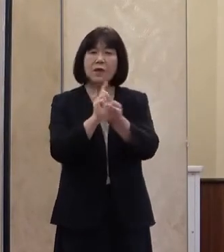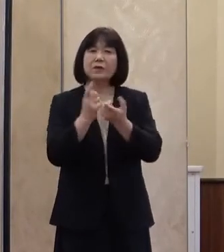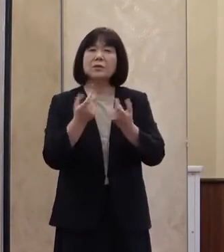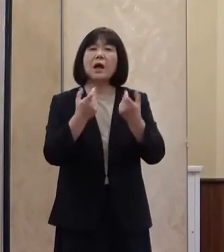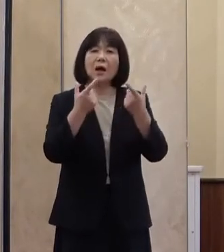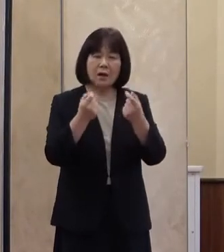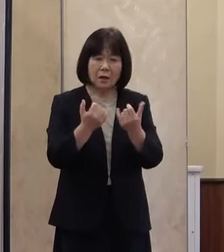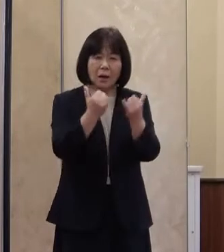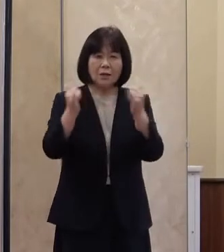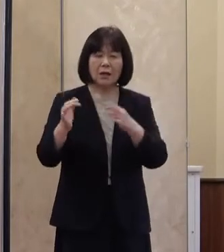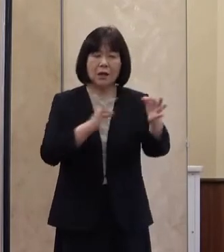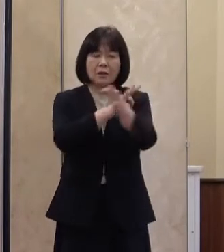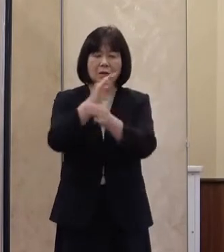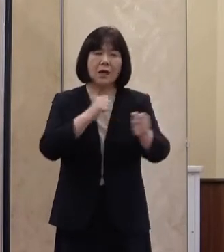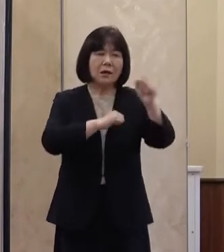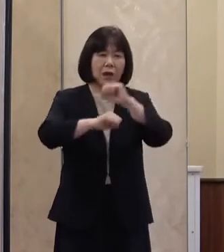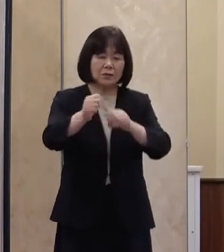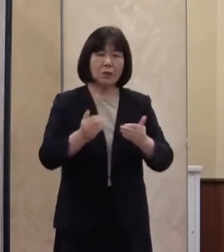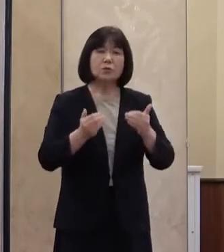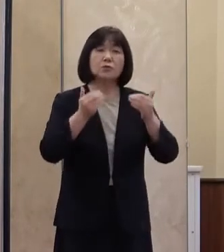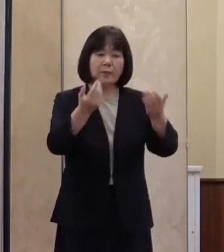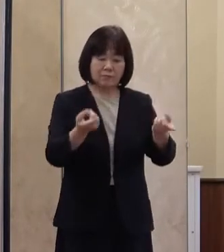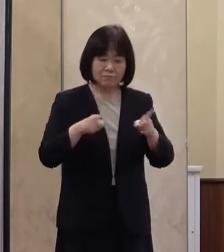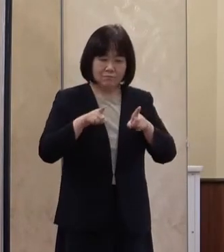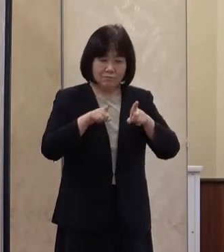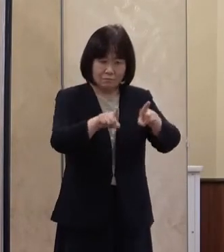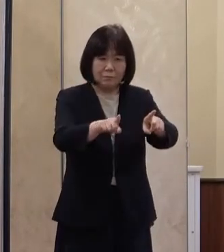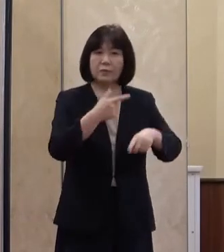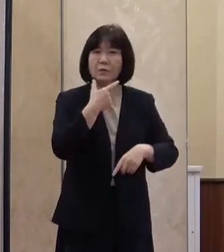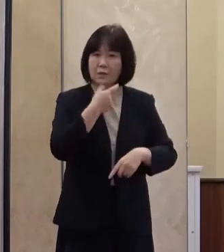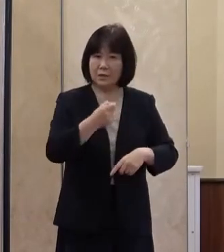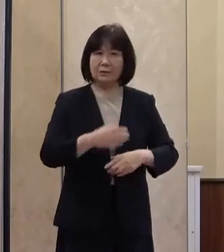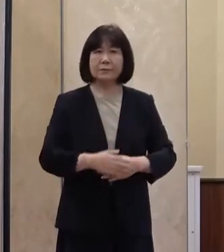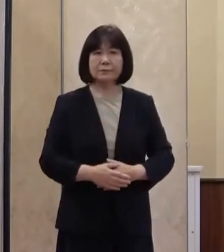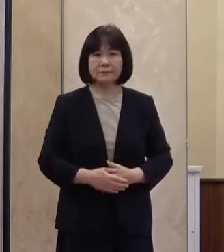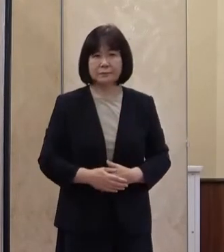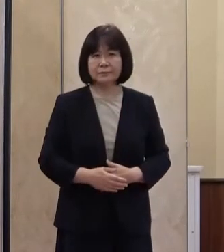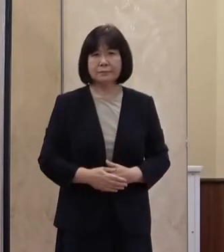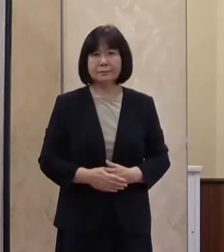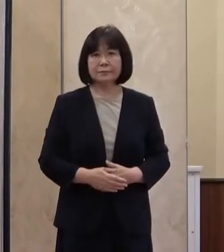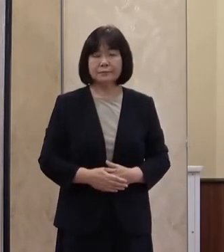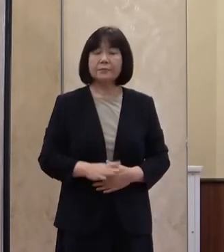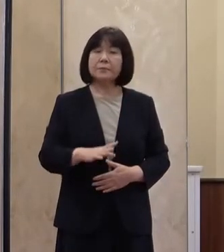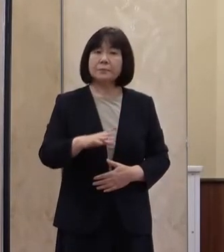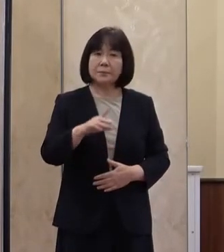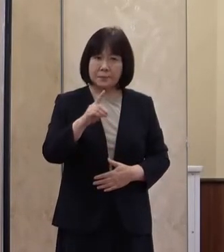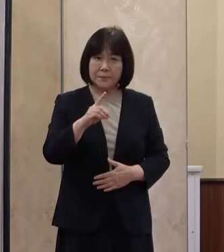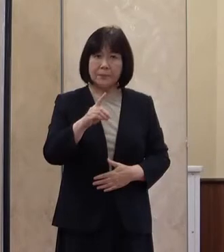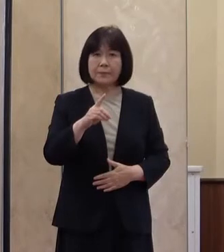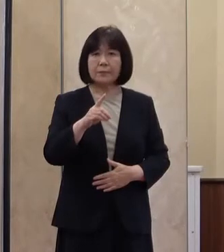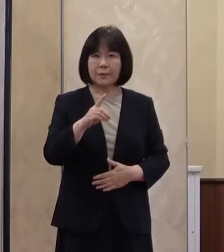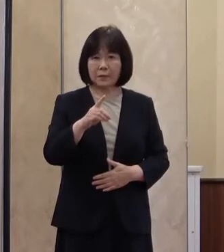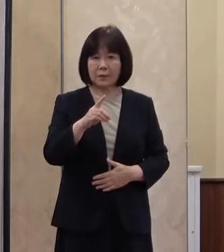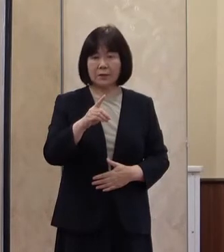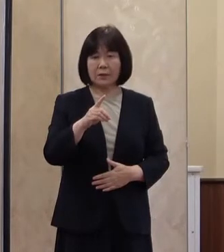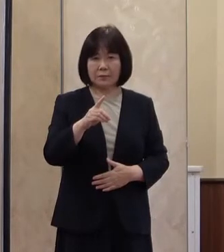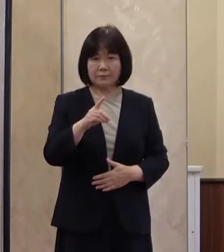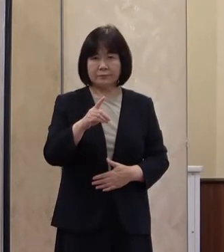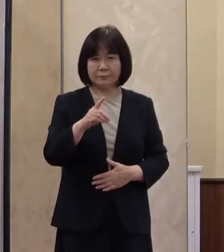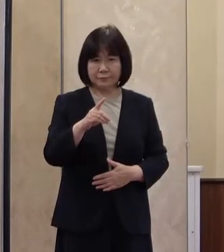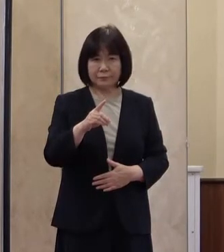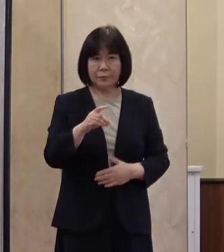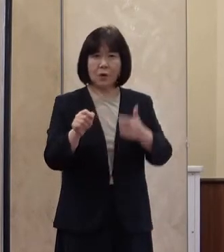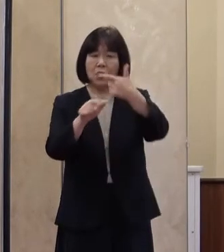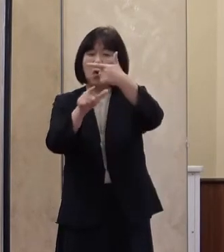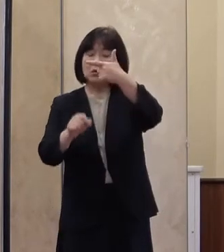動を動かしていくということを、この両立をぜひやっていきたいと思います。まず最初ですが、